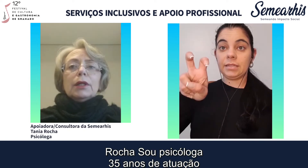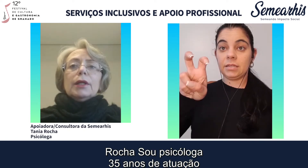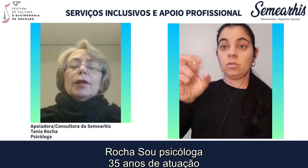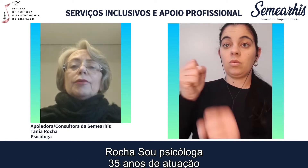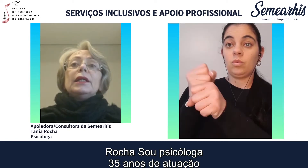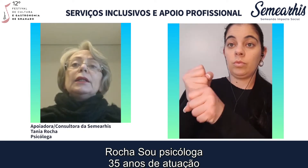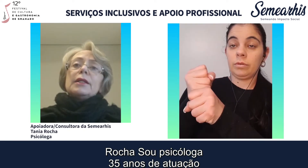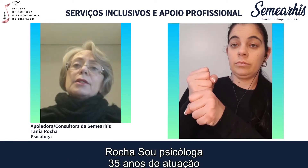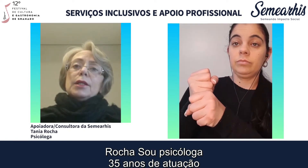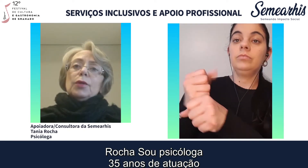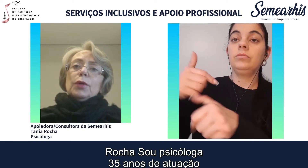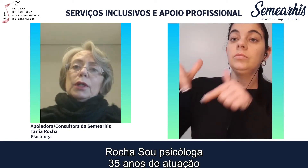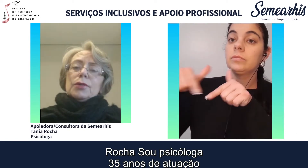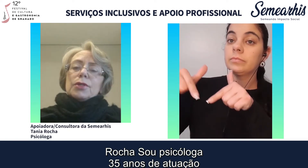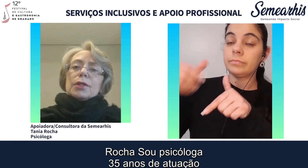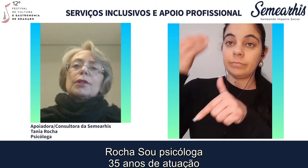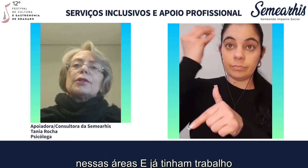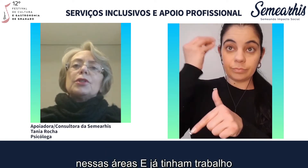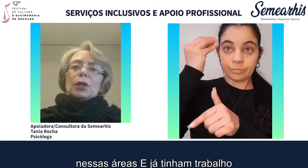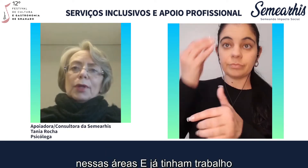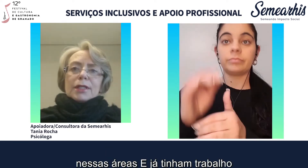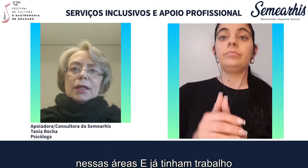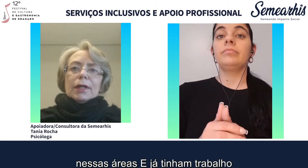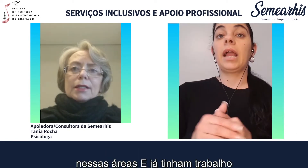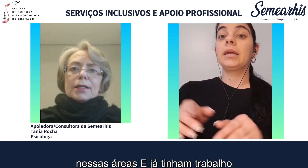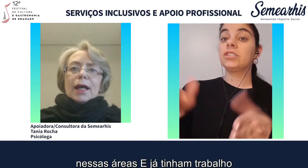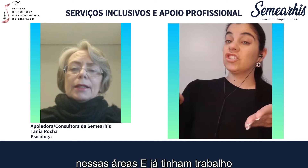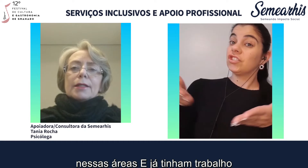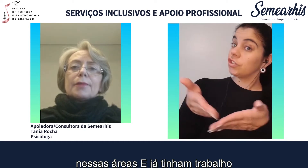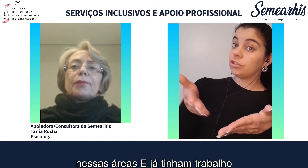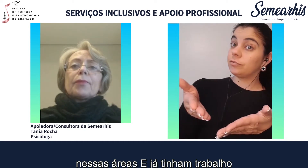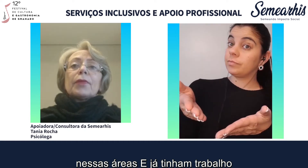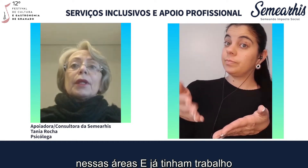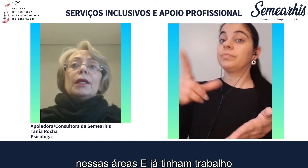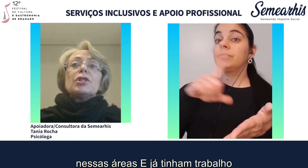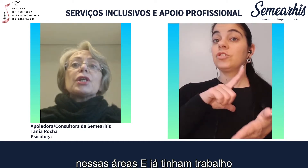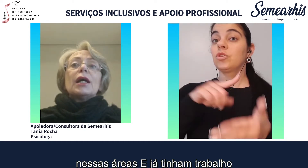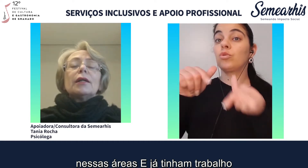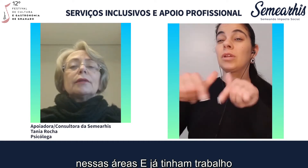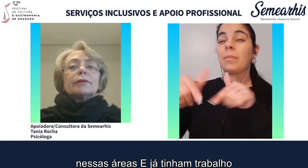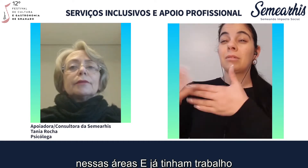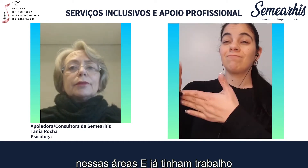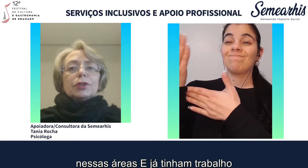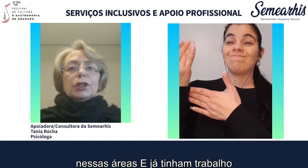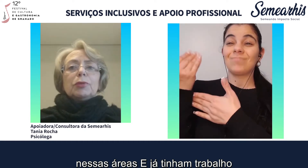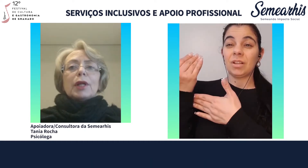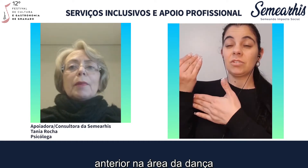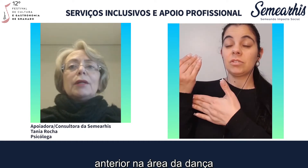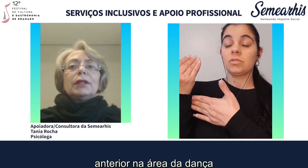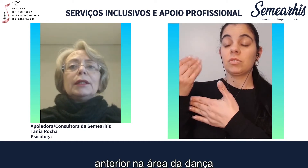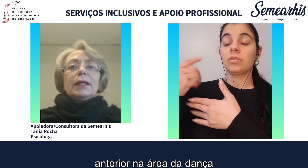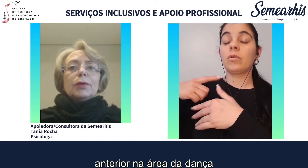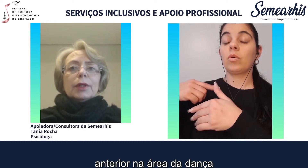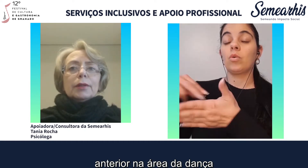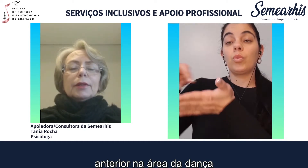psicóloga, 35 anos de atuação nessas áreas e já tinha um